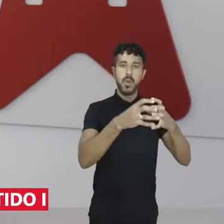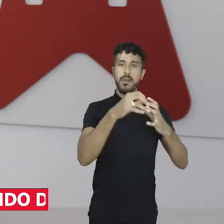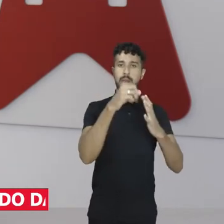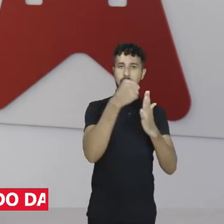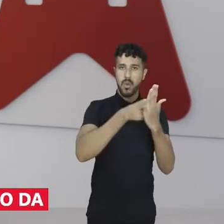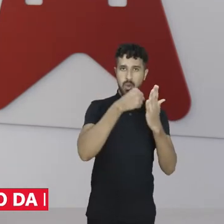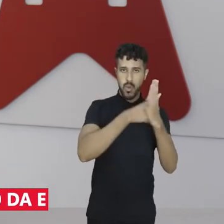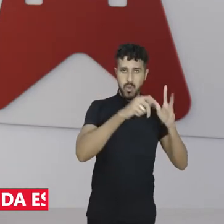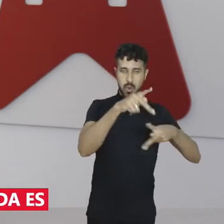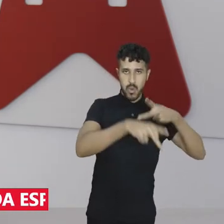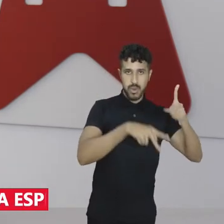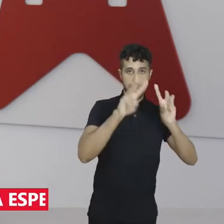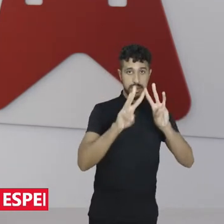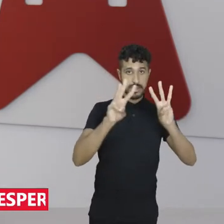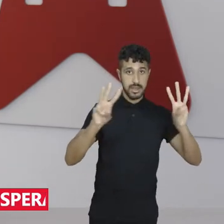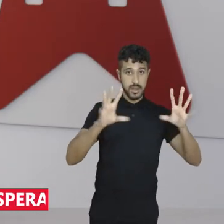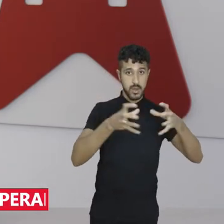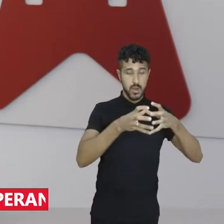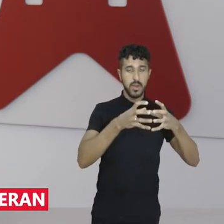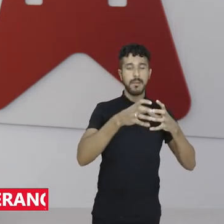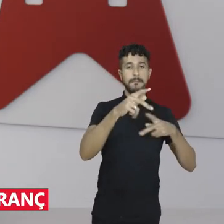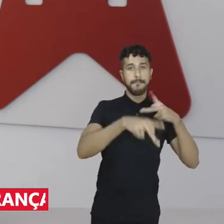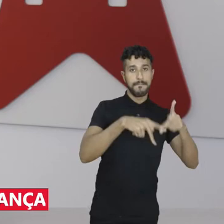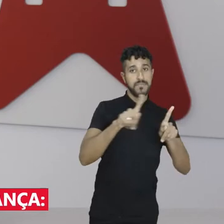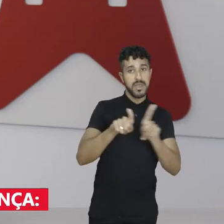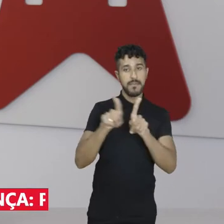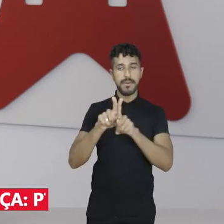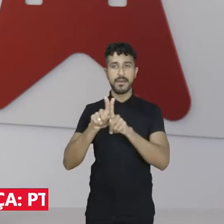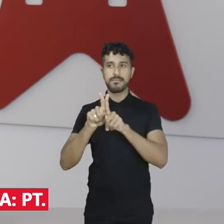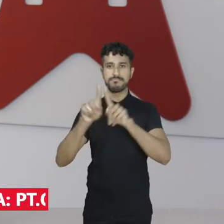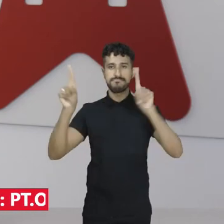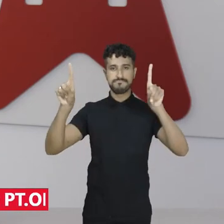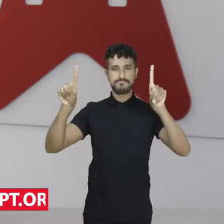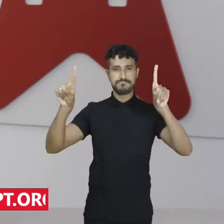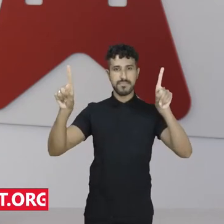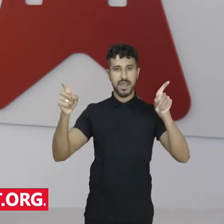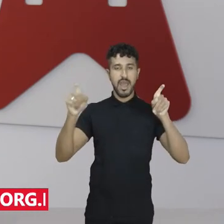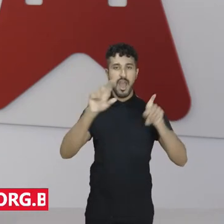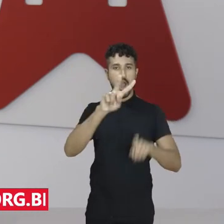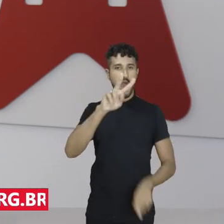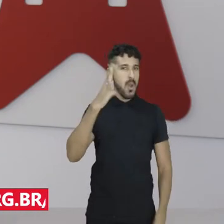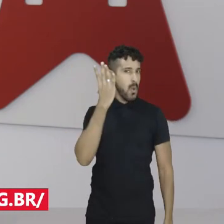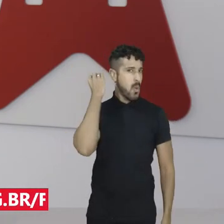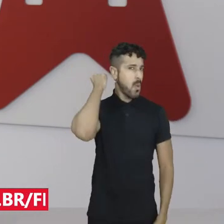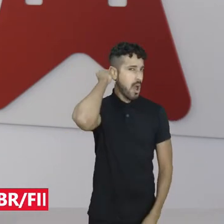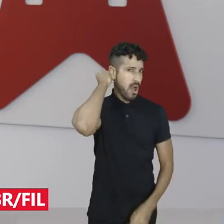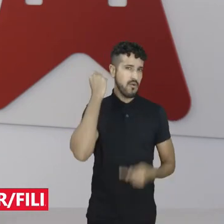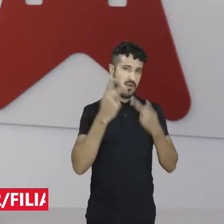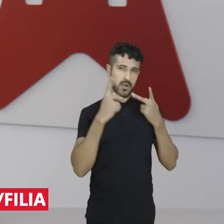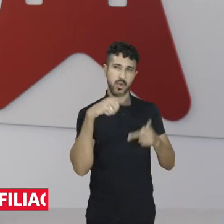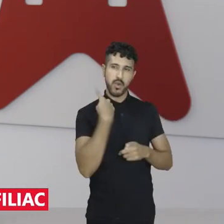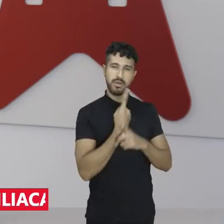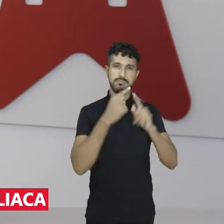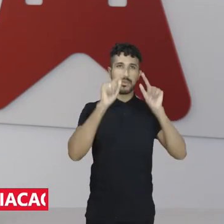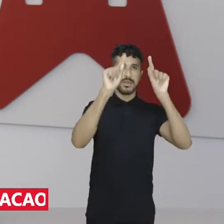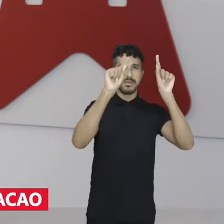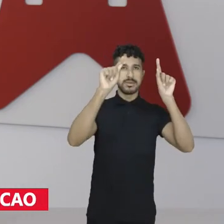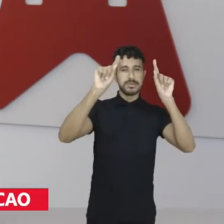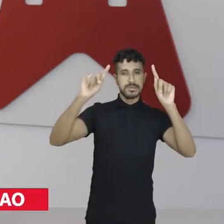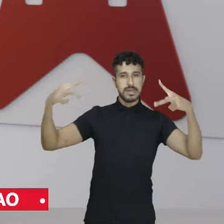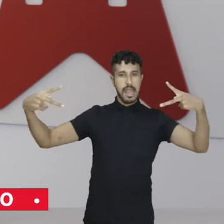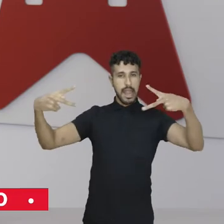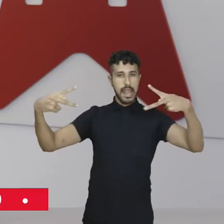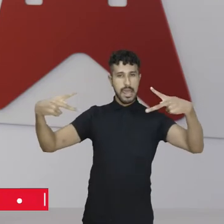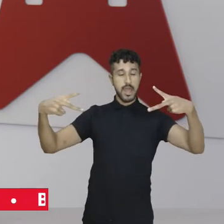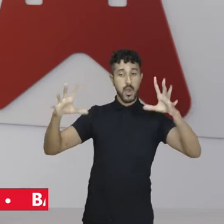né, o site do Comitê Popular, quanto a aba que o Valdo comentou aqui com a gente, que fica lá dentro do site do PT, na aba